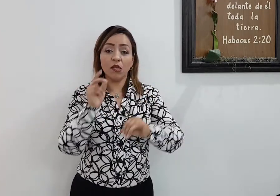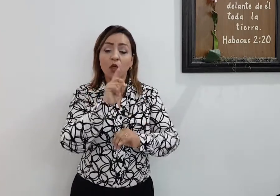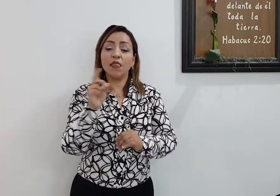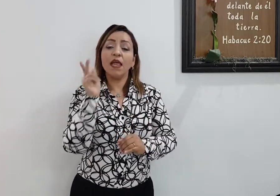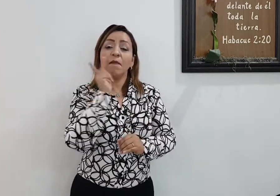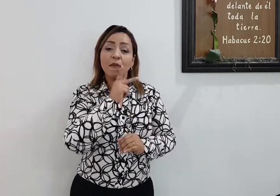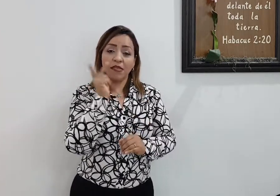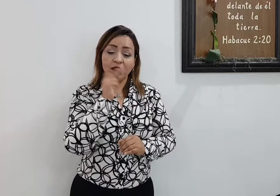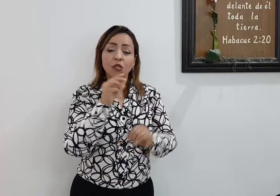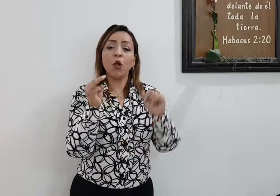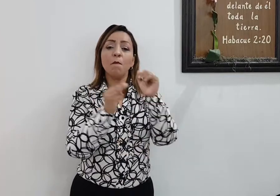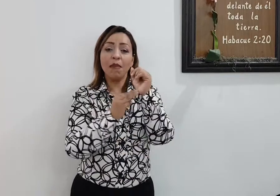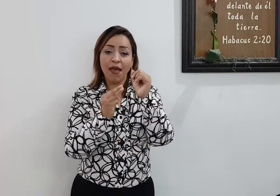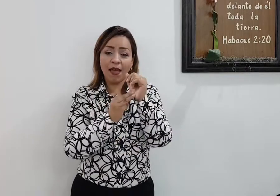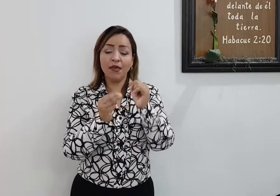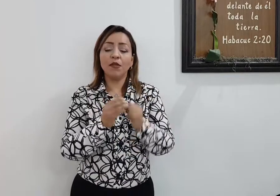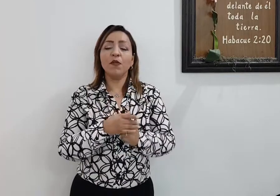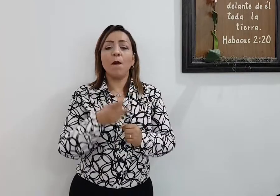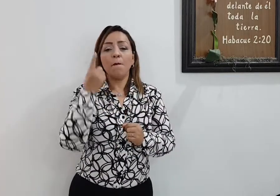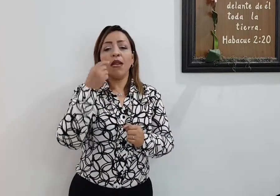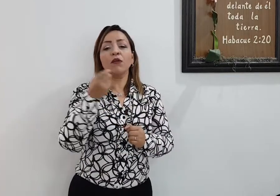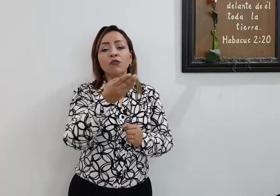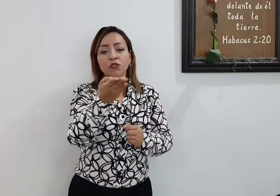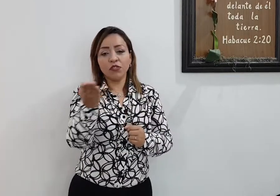¿Ya vieron el acordeón que trae Silvia?